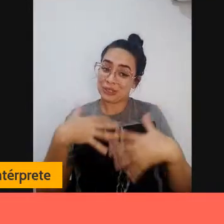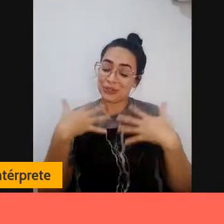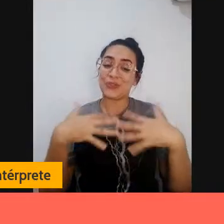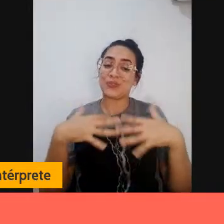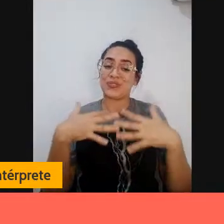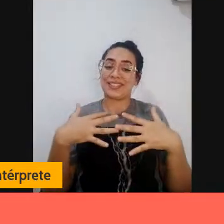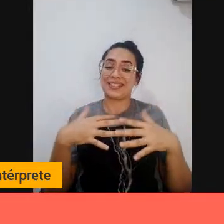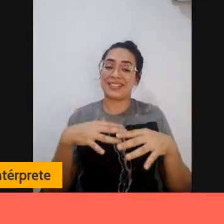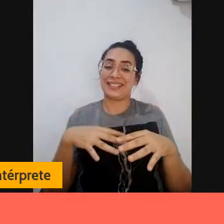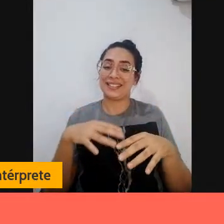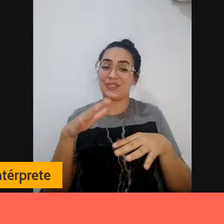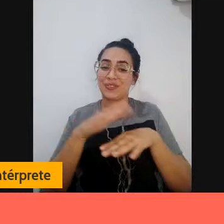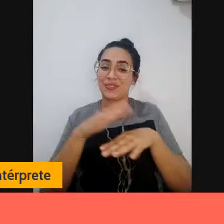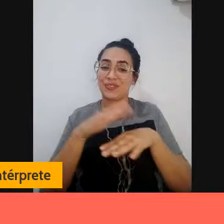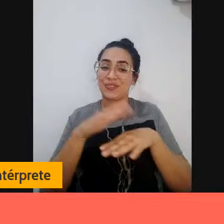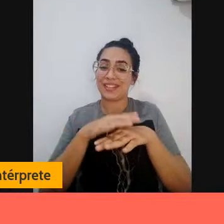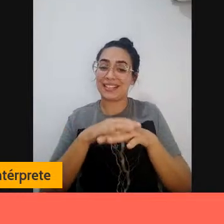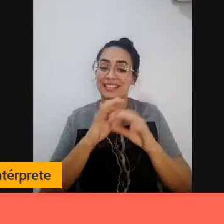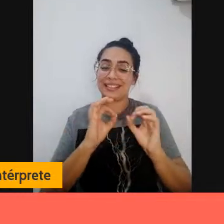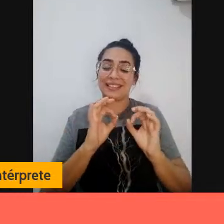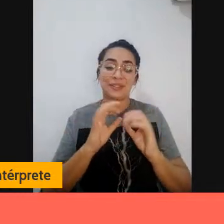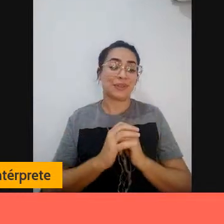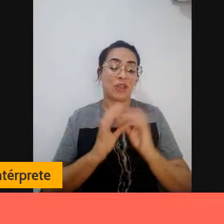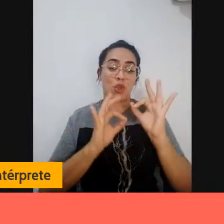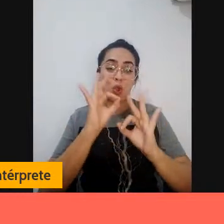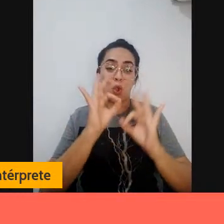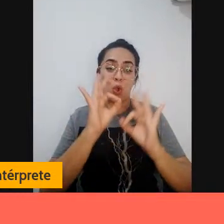vivo aqui. Deixa eu só ajeitar aqui.